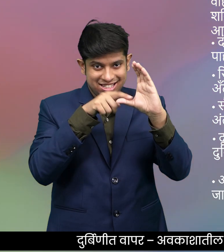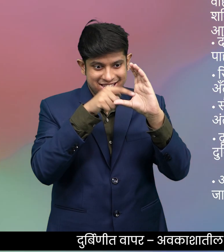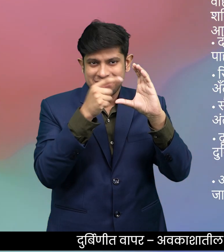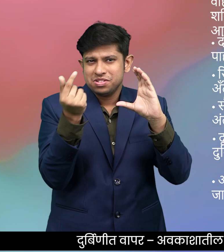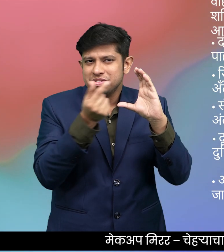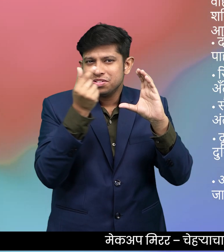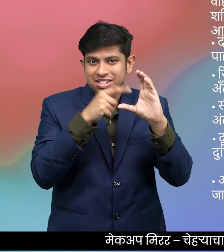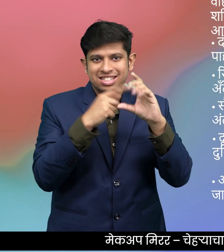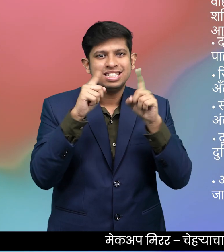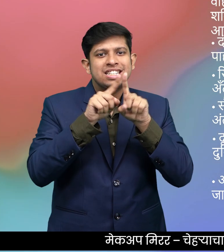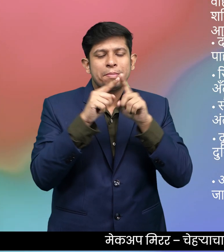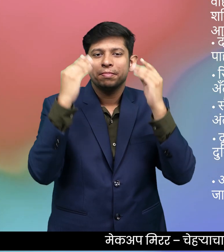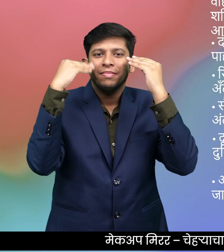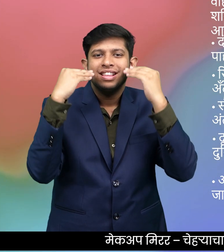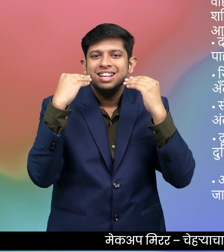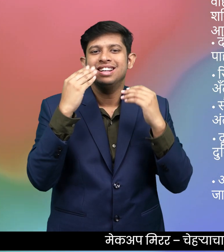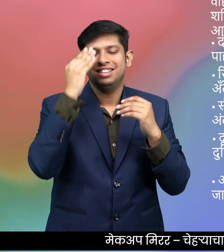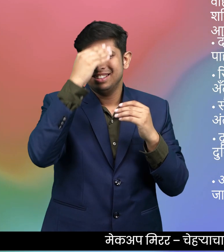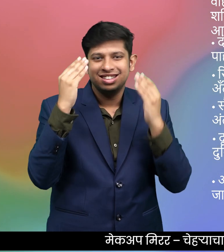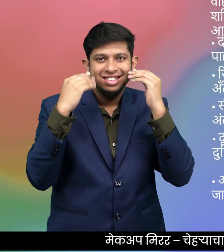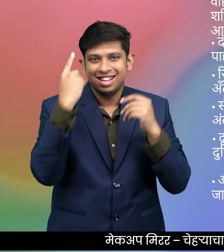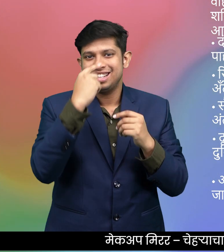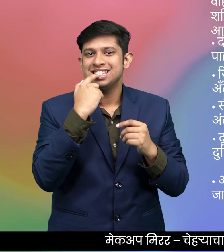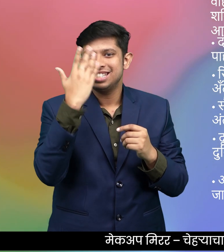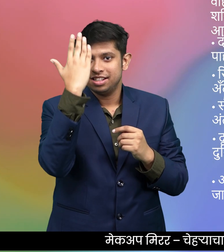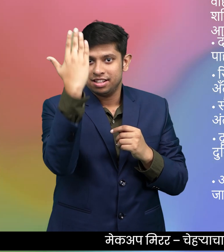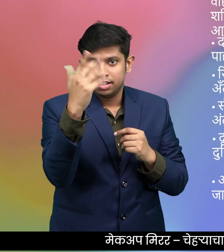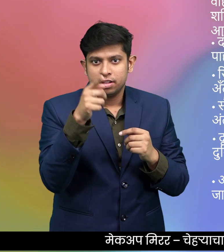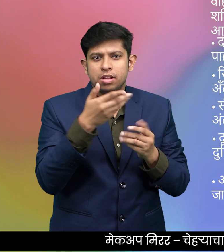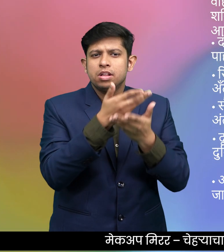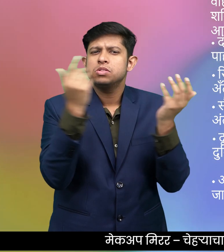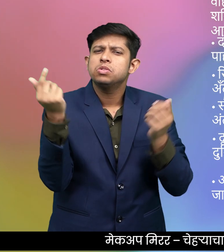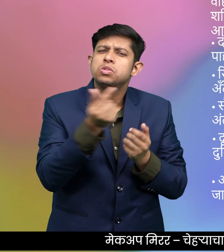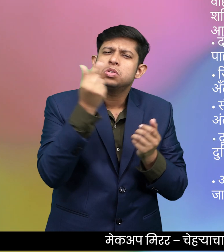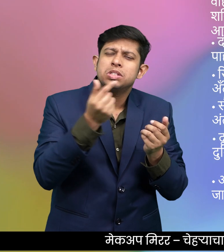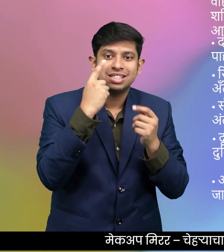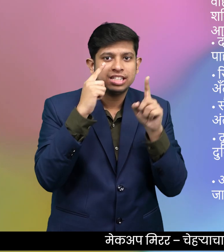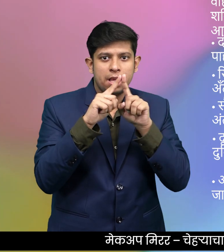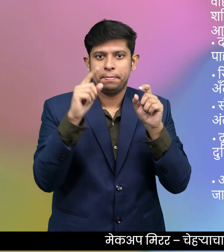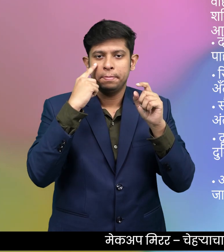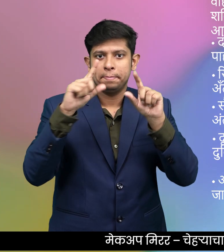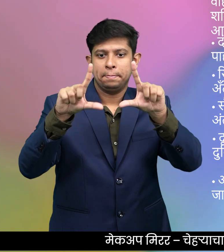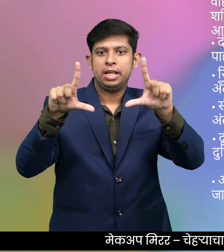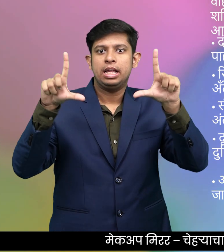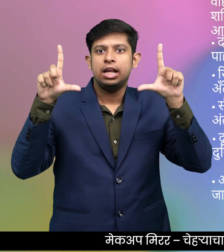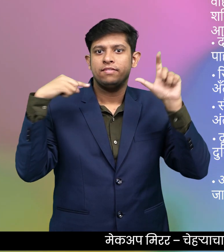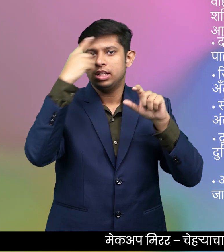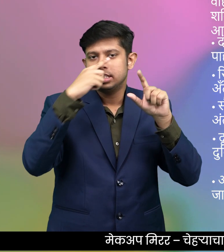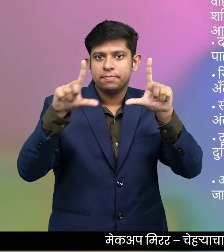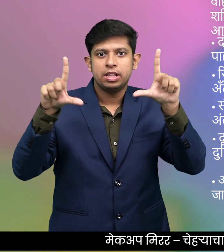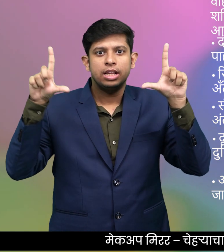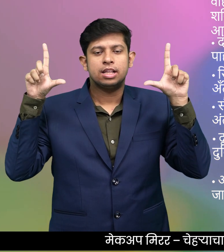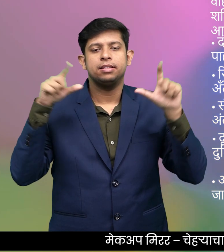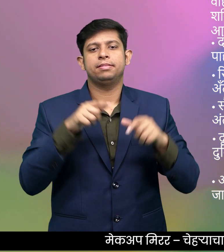Concave mirrors are also मेकअप used मिरर, as चेहऱ्याचा makeup मोठा आणि mirrors स्पष्ट because प्रतिमा they दिसण्यासाठी. can produce a magnified image of